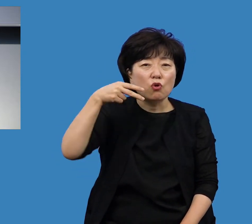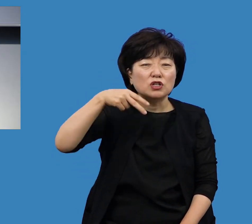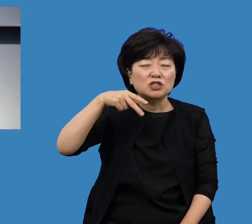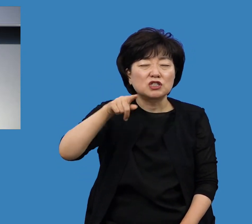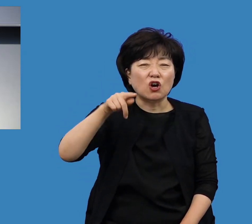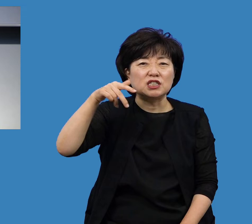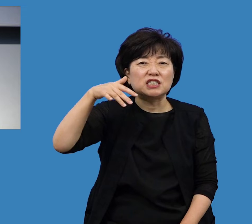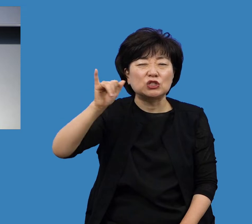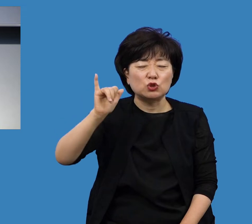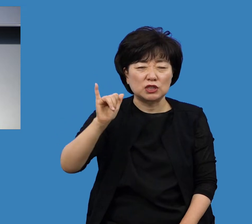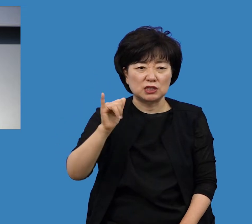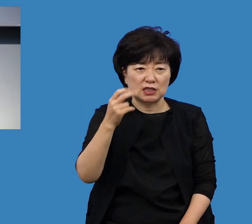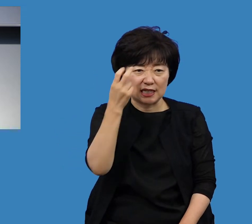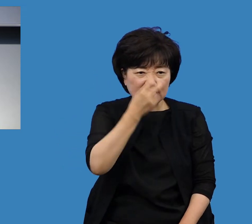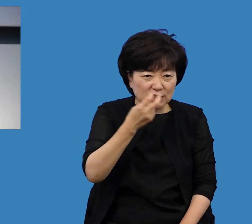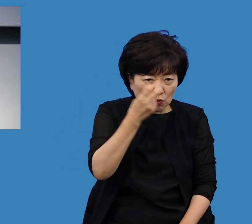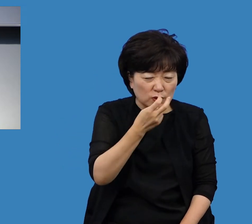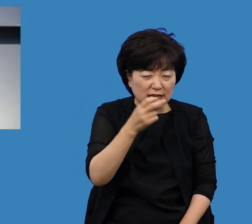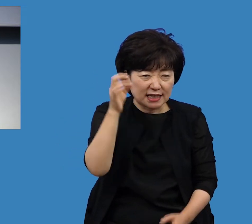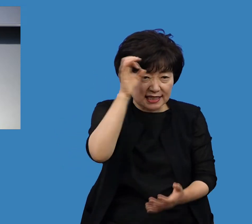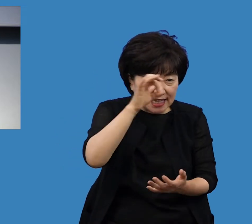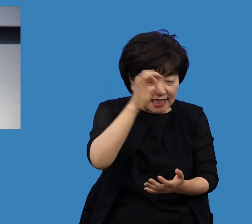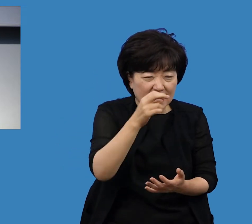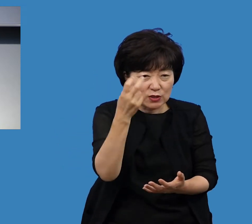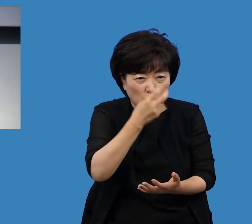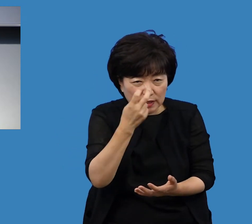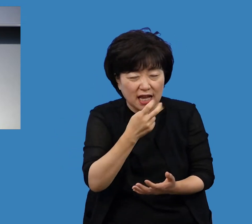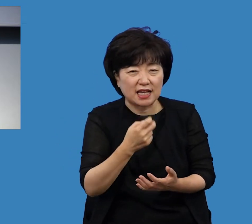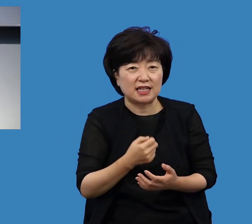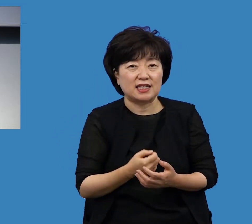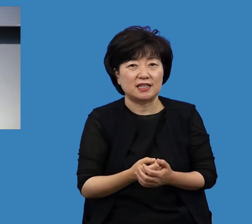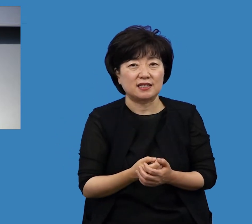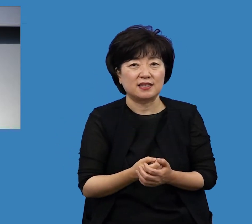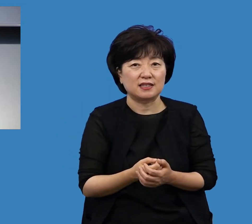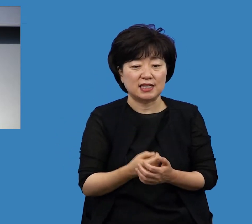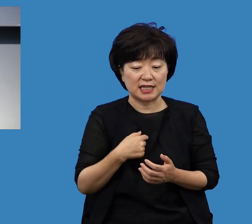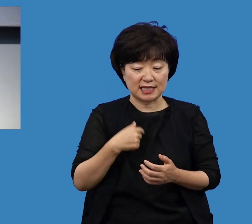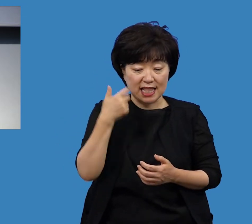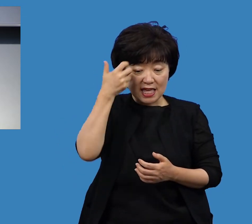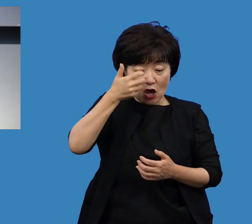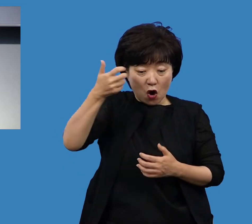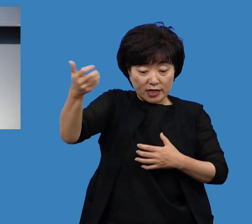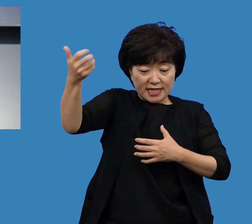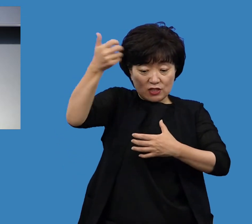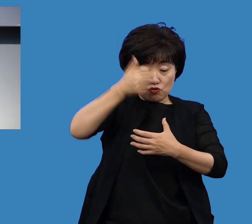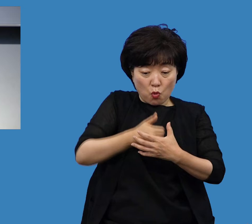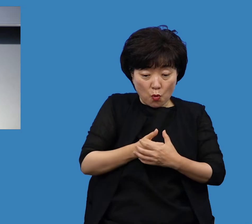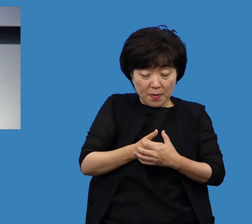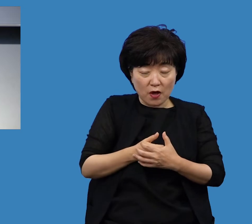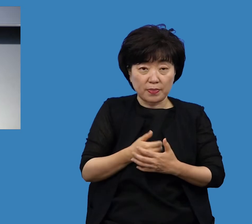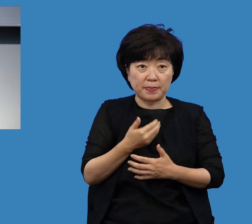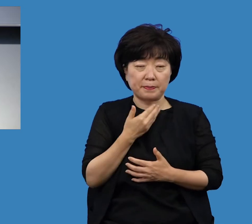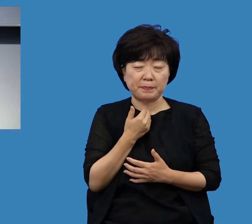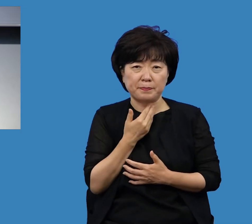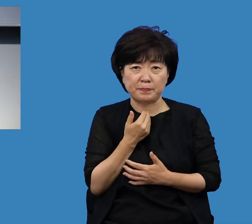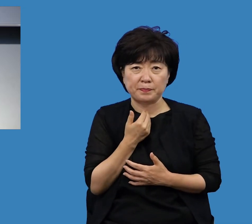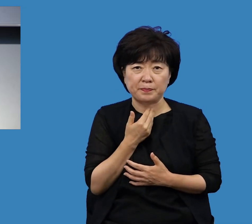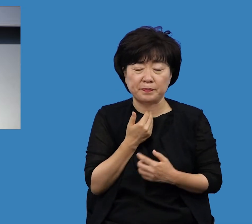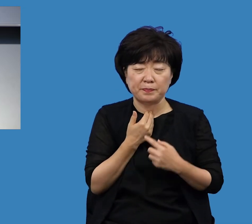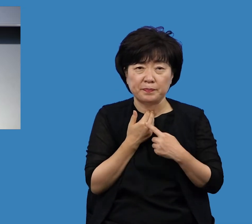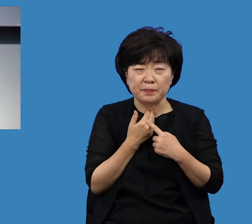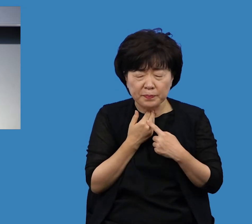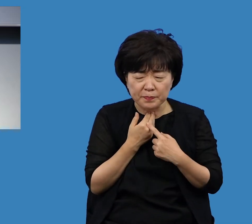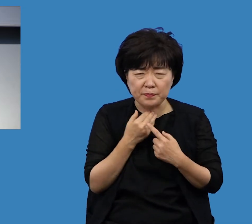조사하다, 살피다 이런 뜻이에요. 즉 영이 우리 안에 갈망을 일으키면 그